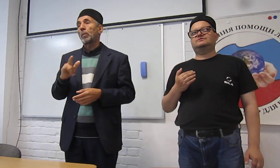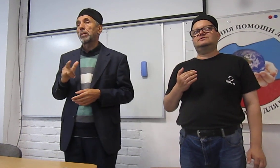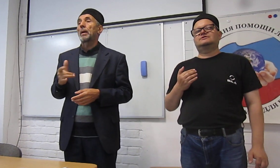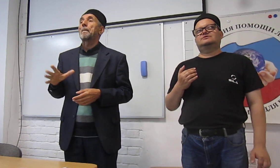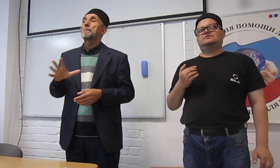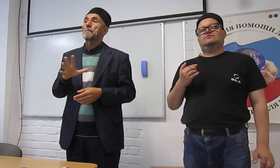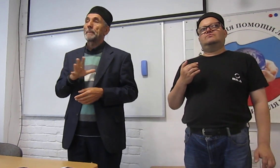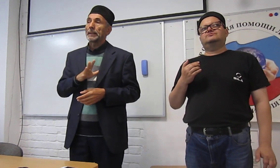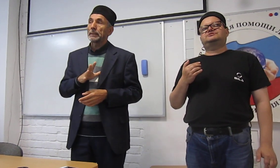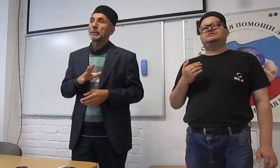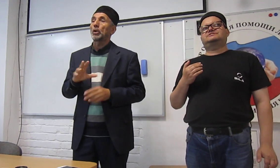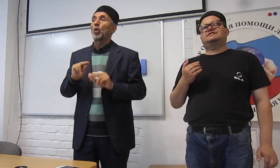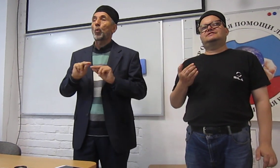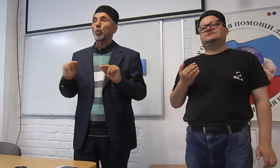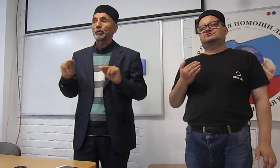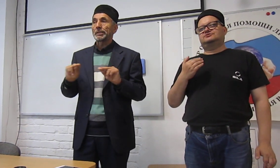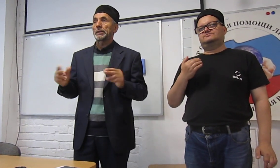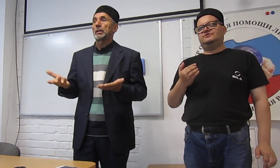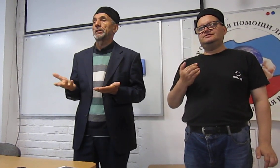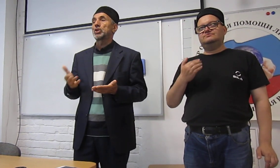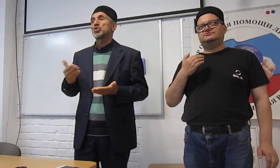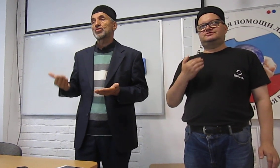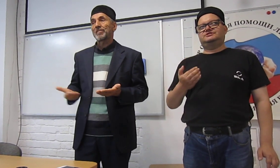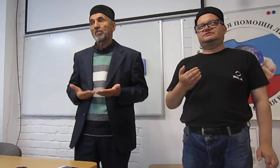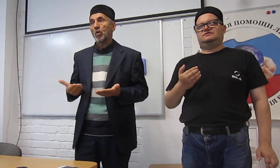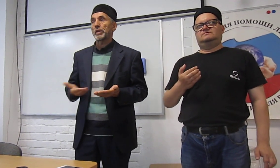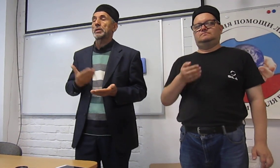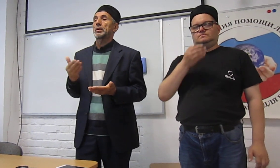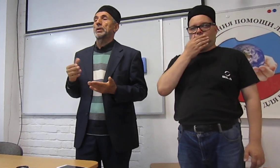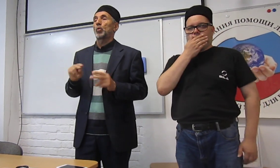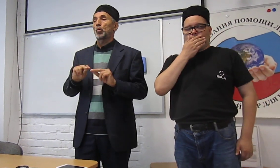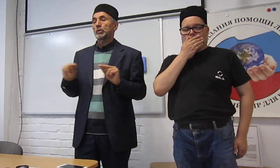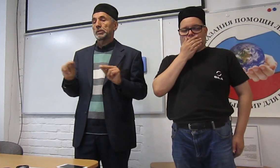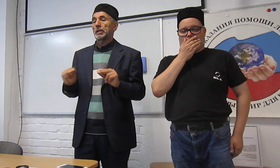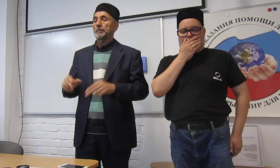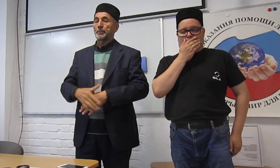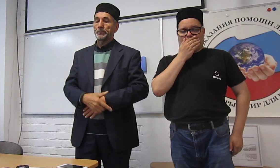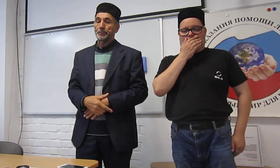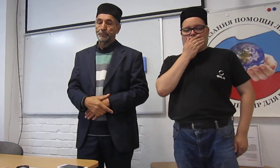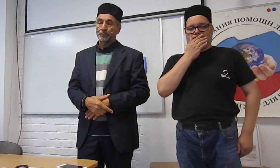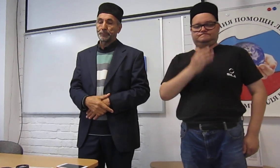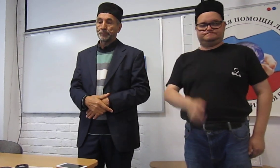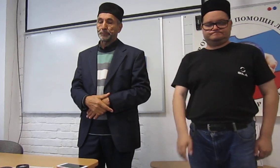у нас был учитель, живой учитель.